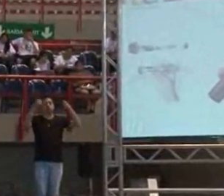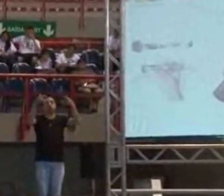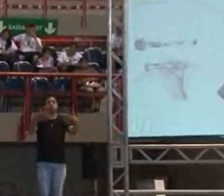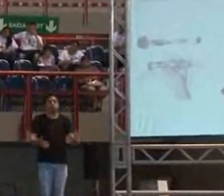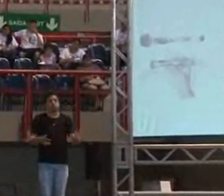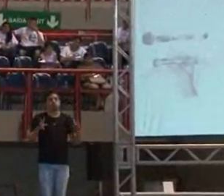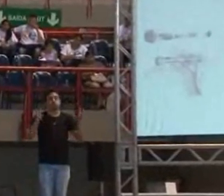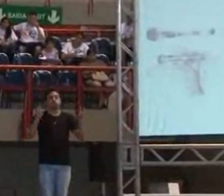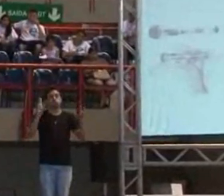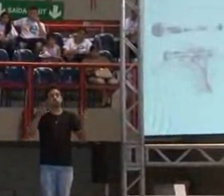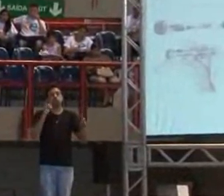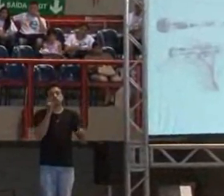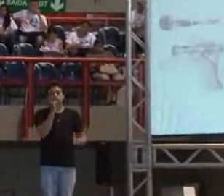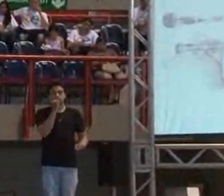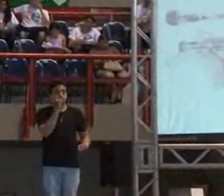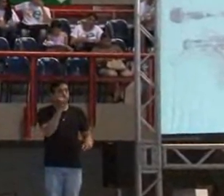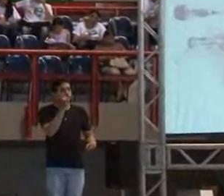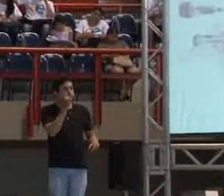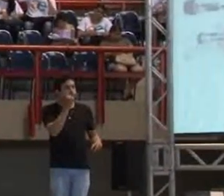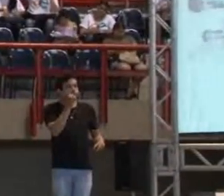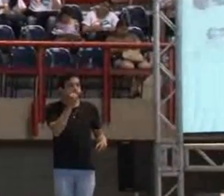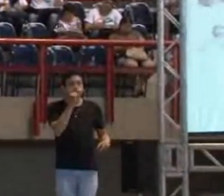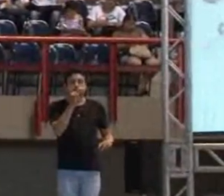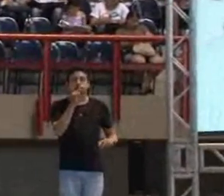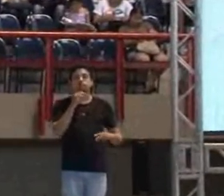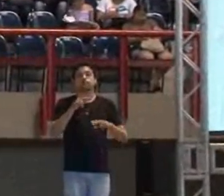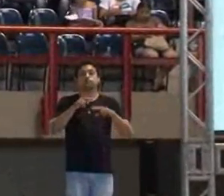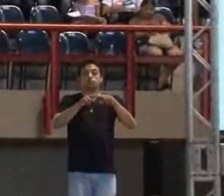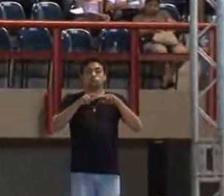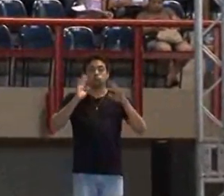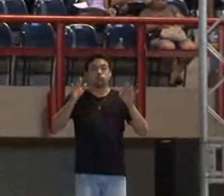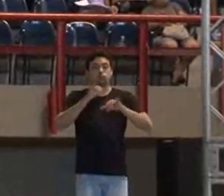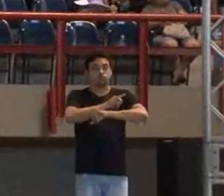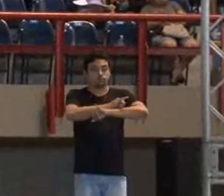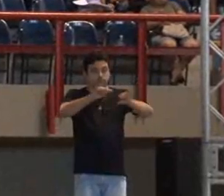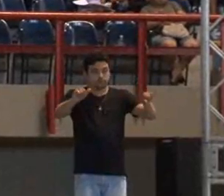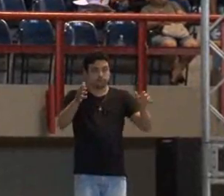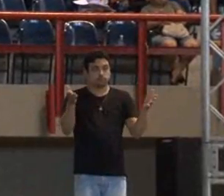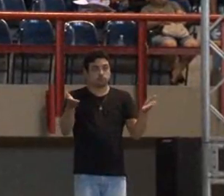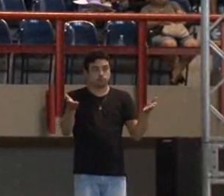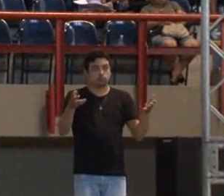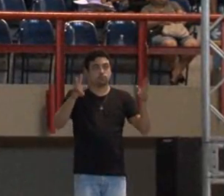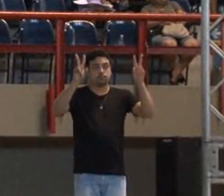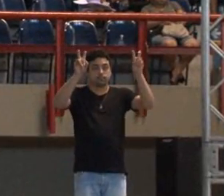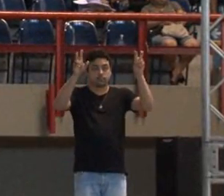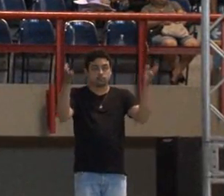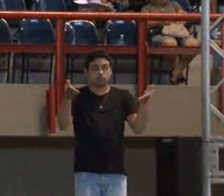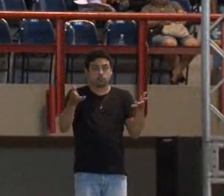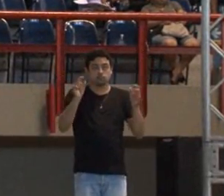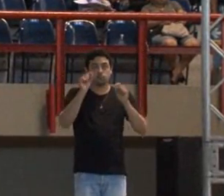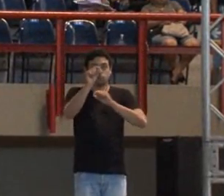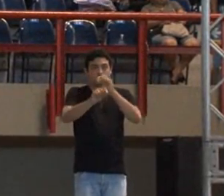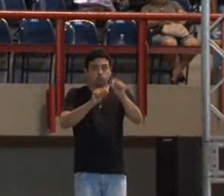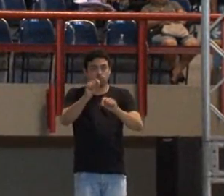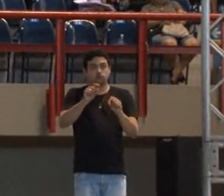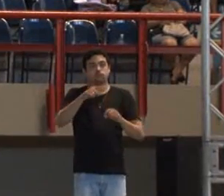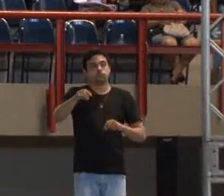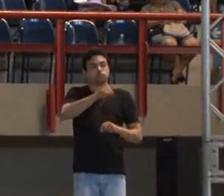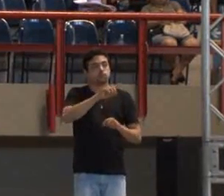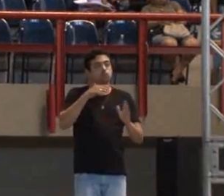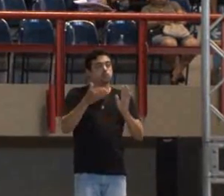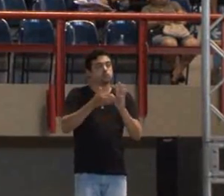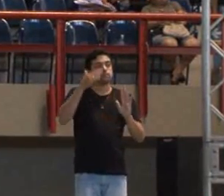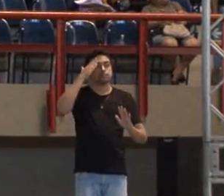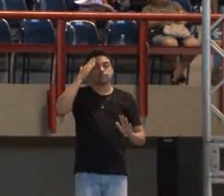sobre energia. O primeiro recado que eu gostaria de dar hoje do conteúdo, a primeira coisa que eu queria que todo